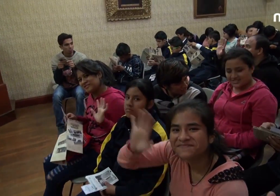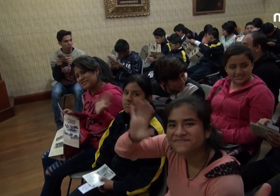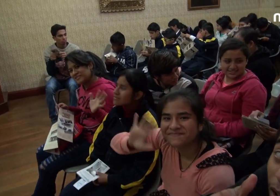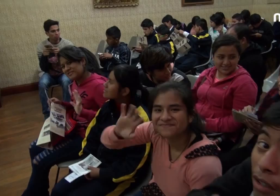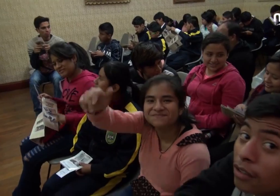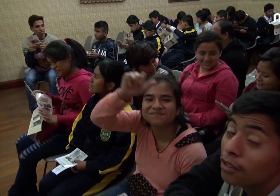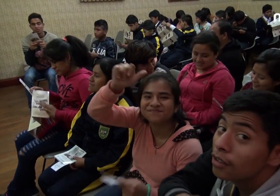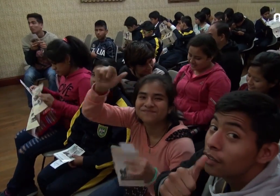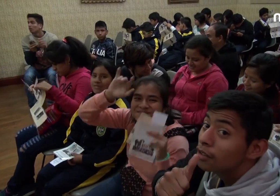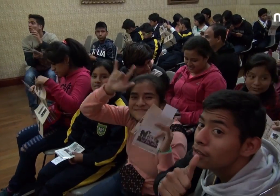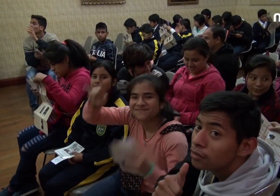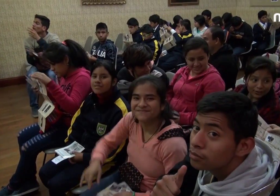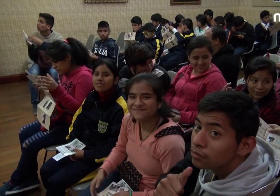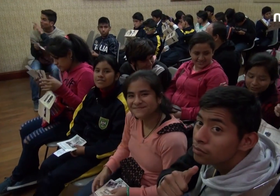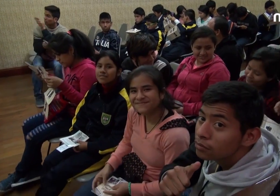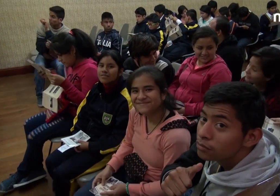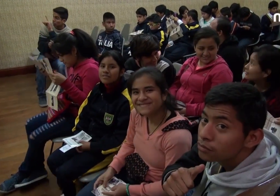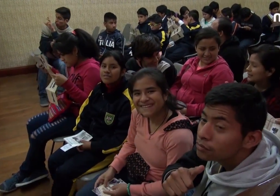la lista